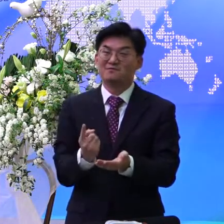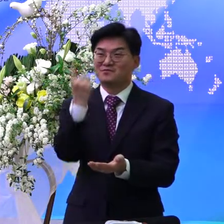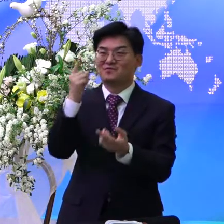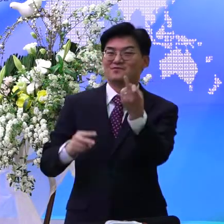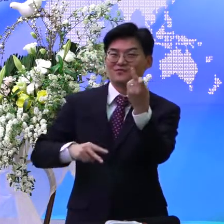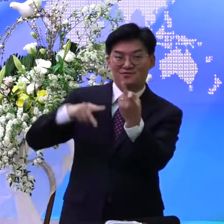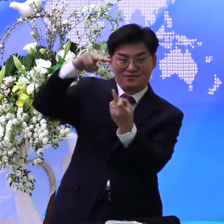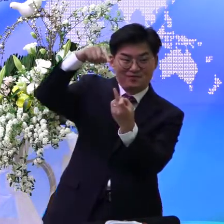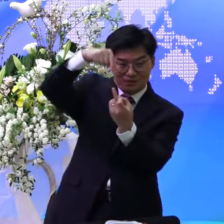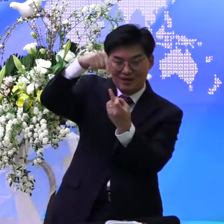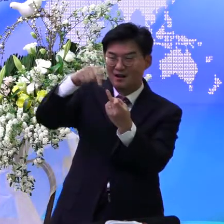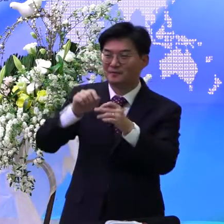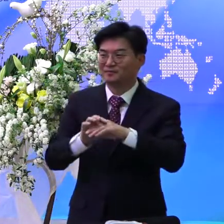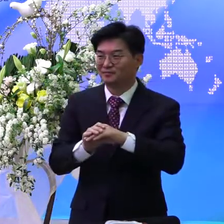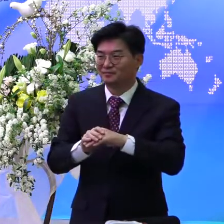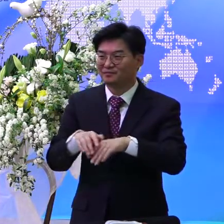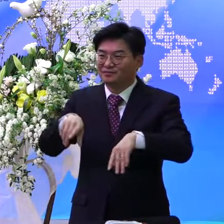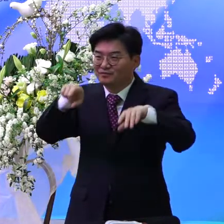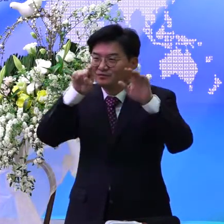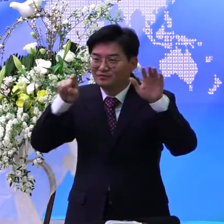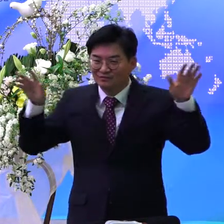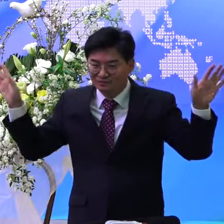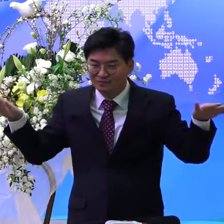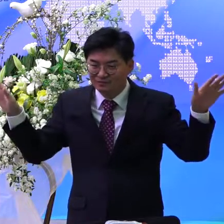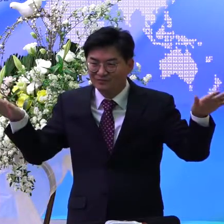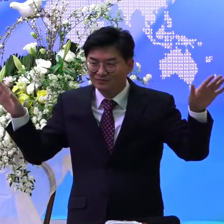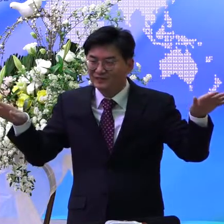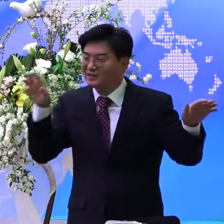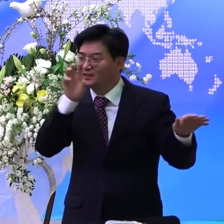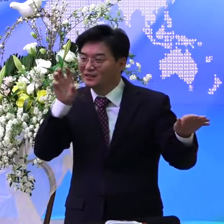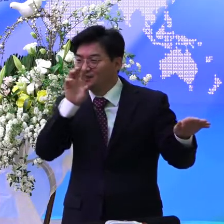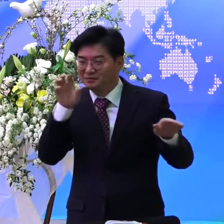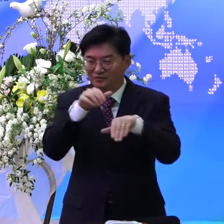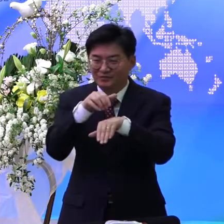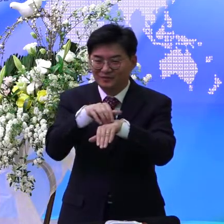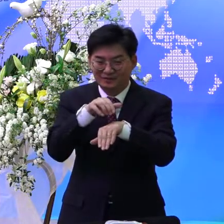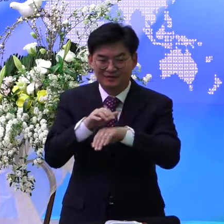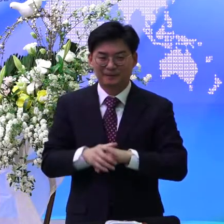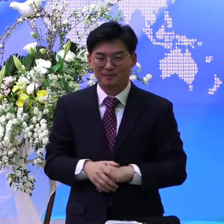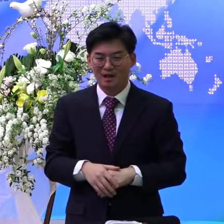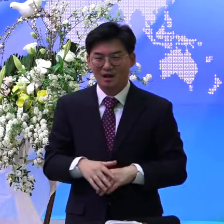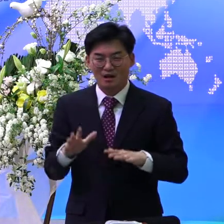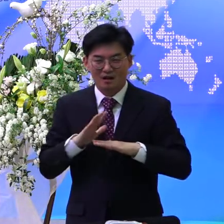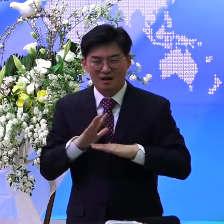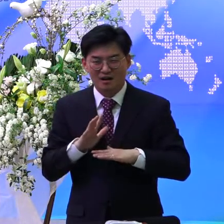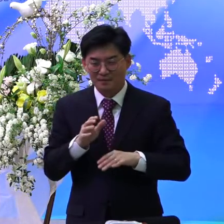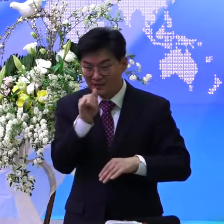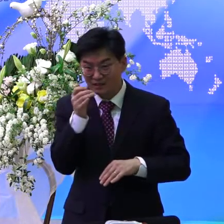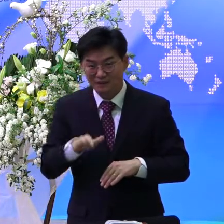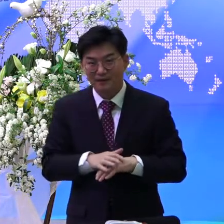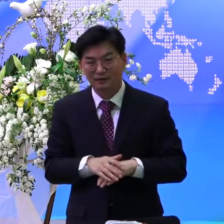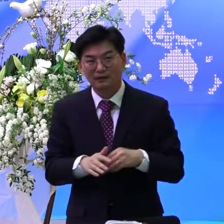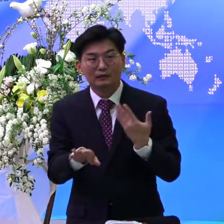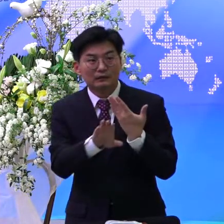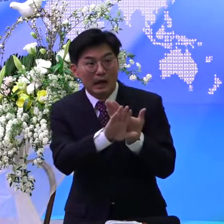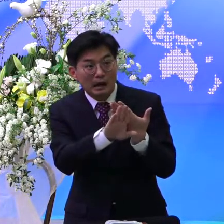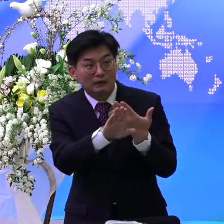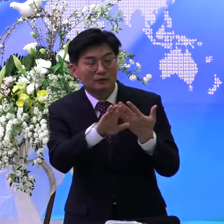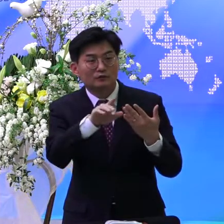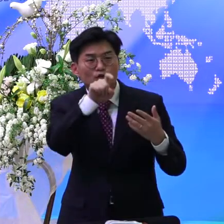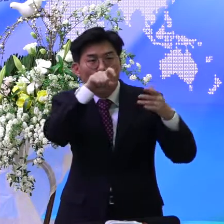처음에는 조금씩 나는 것 같습니다. 겁이 나기는 했지만 다른 독수리를 보면서 힘차게